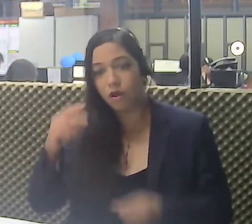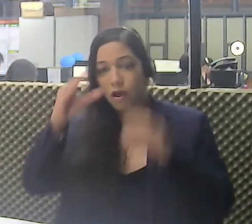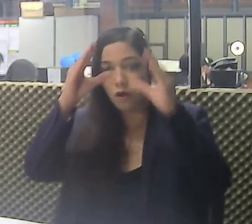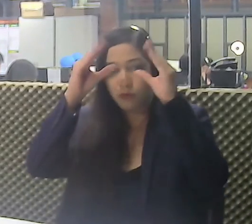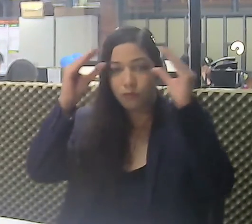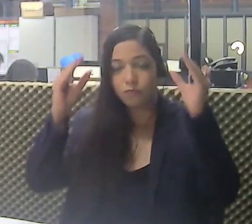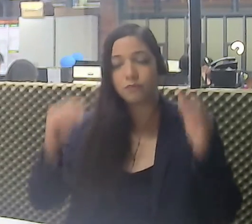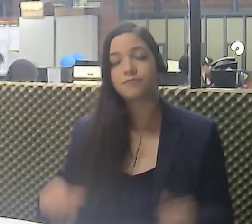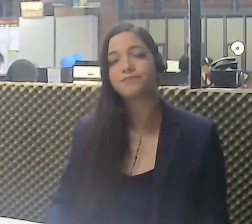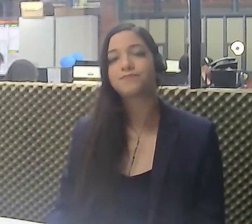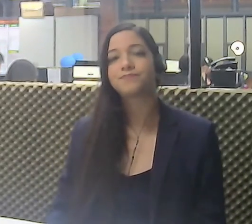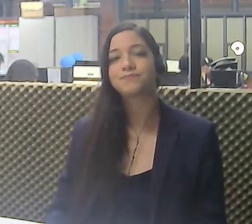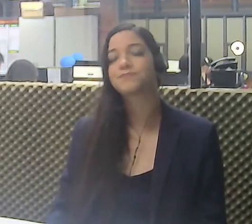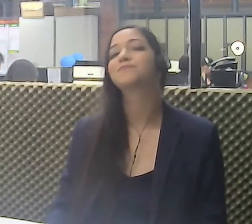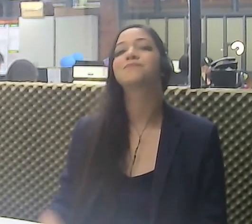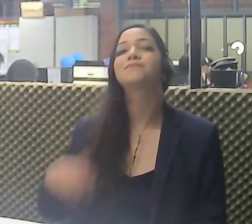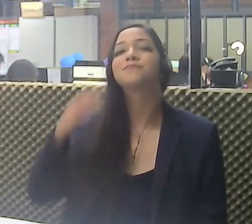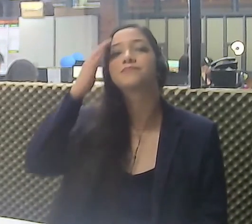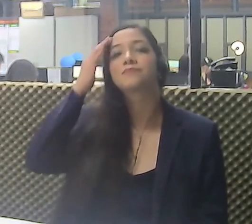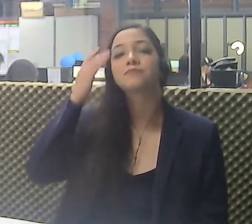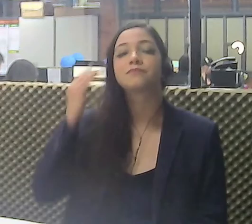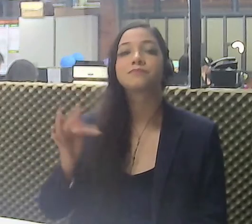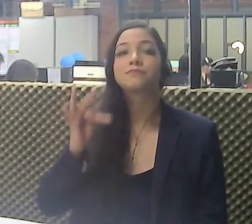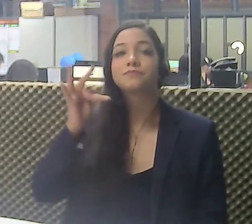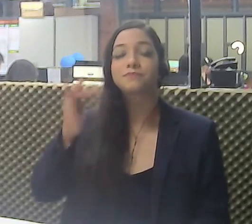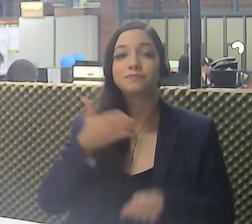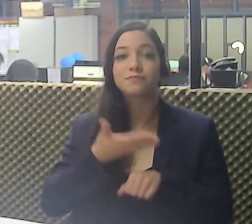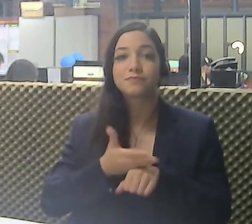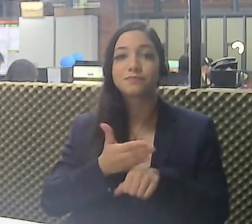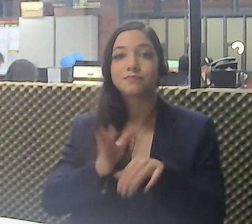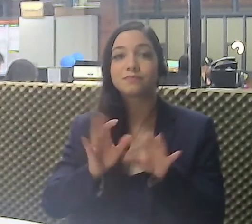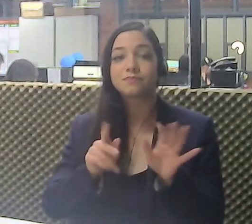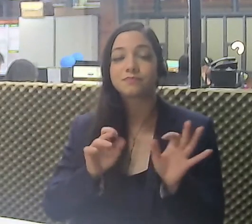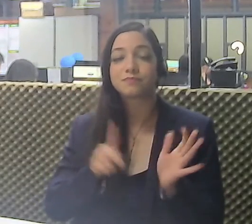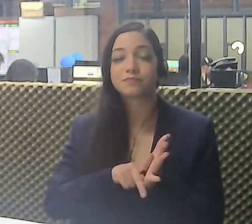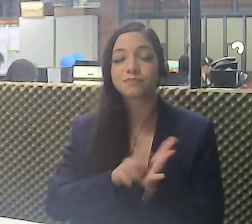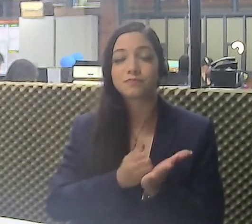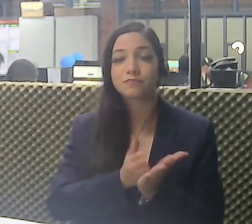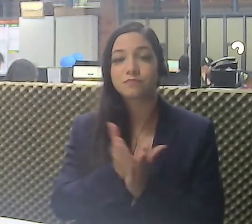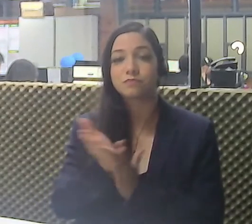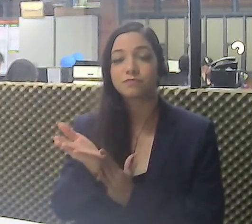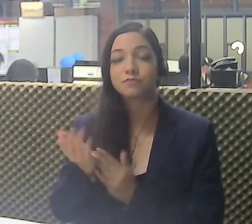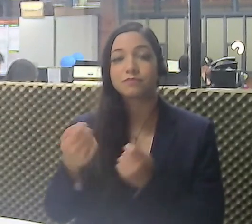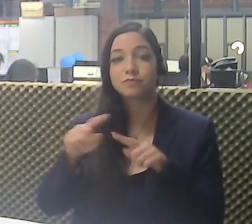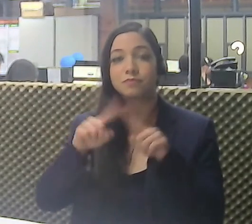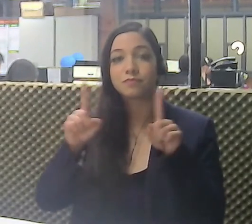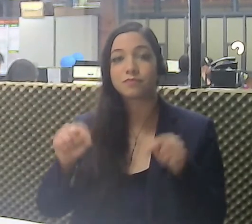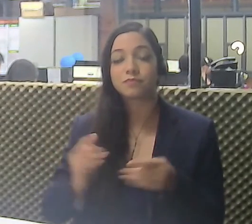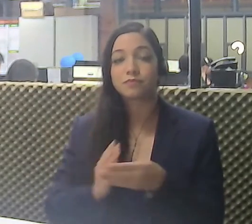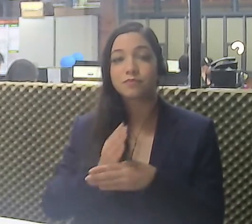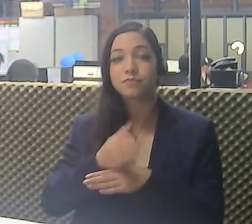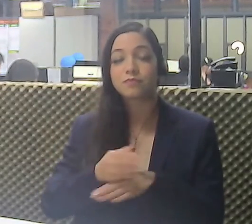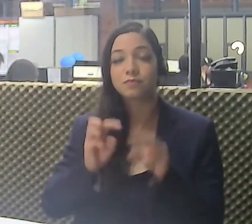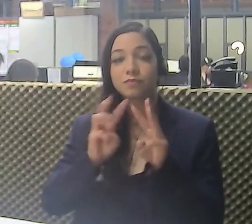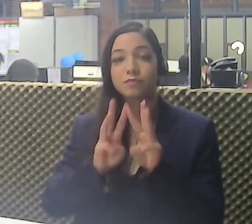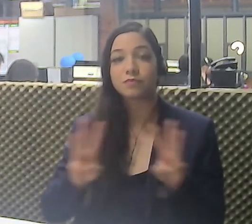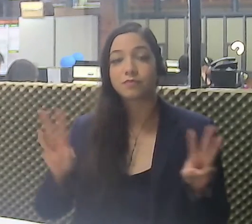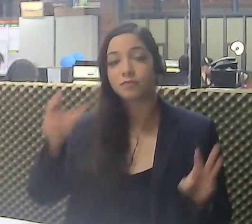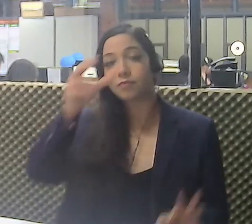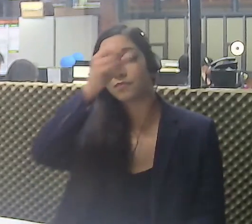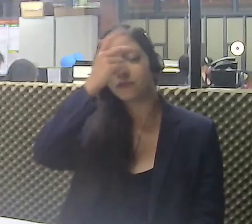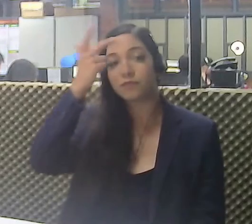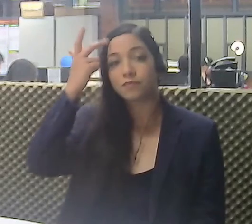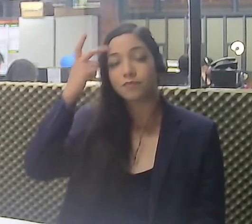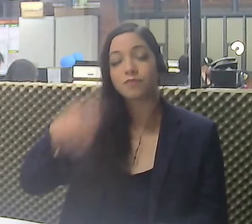tranquilidade. Para participar das próximas atividades do programa Novos Rumos, basta o servidor acessar o portal da Prefeitura